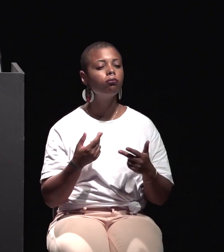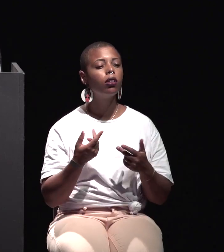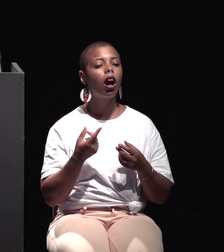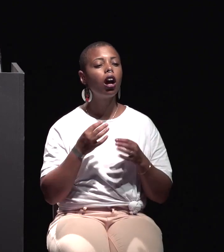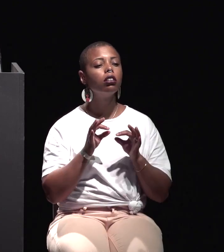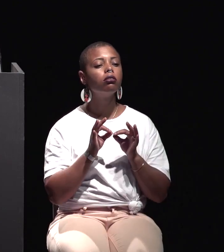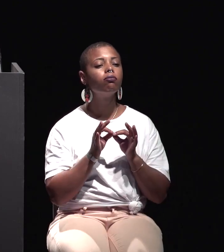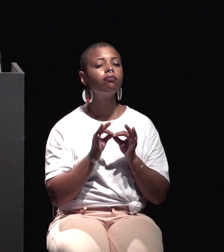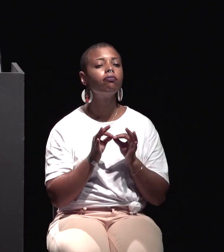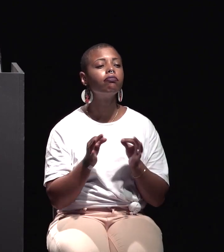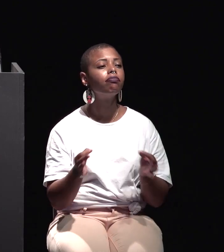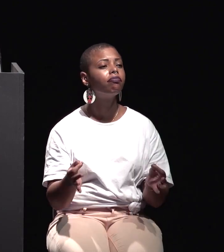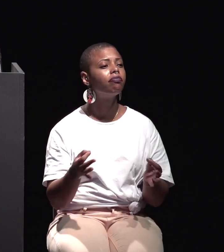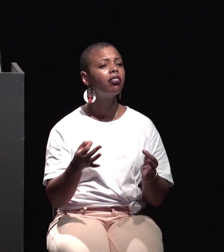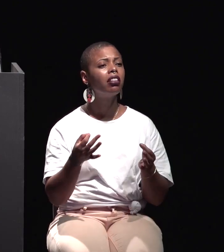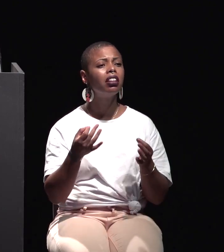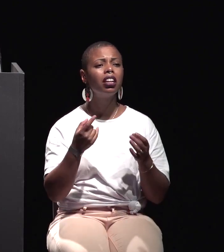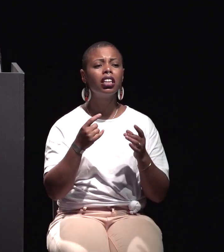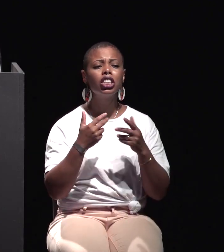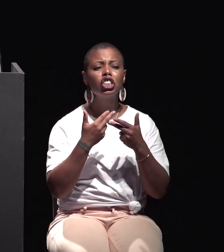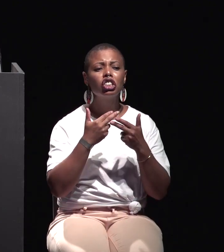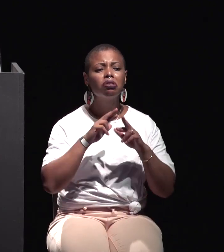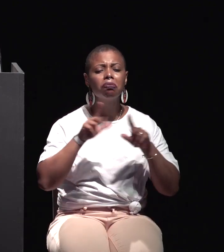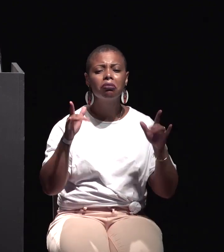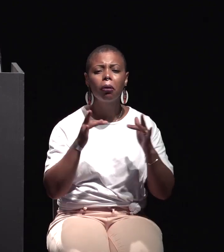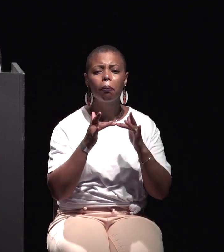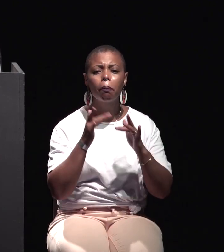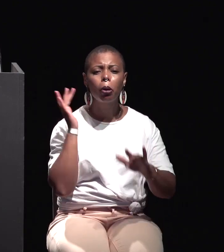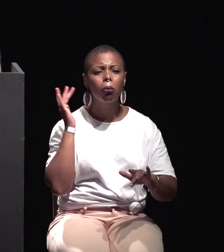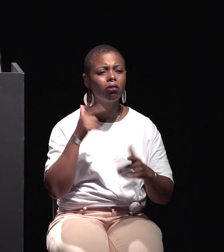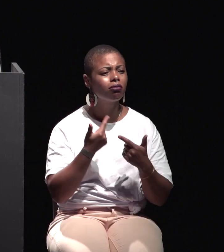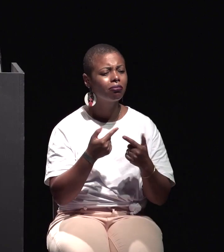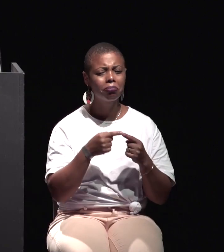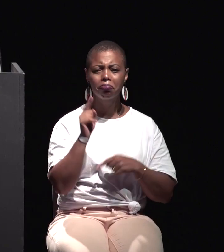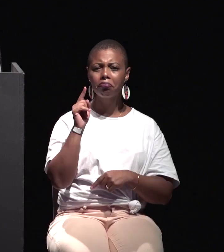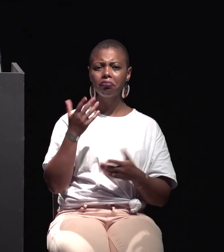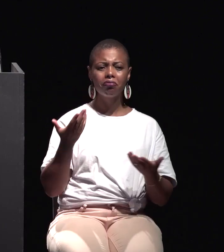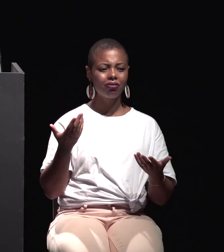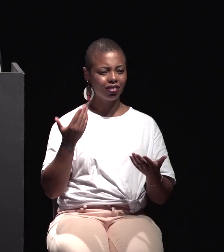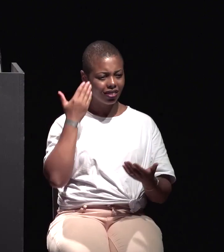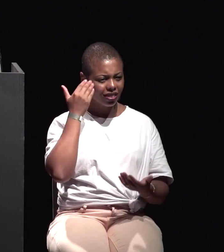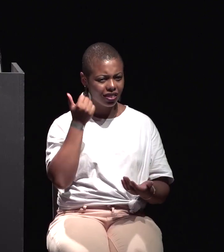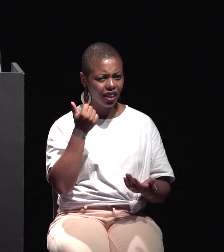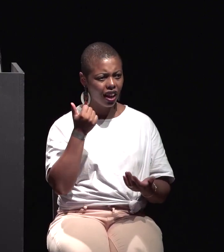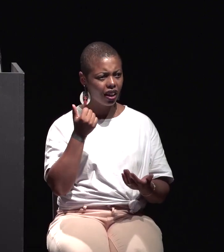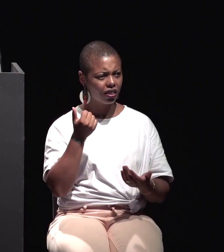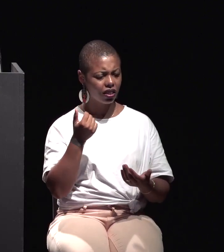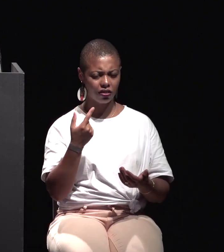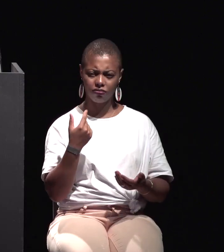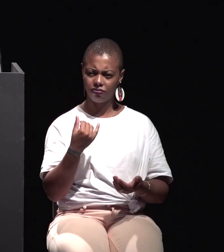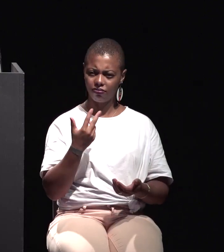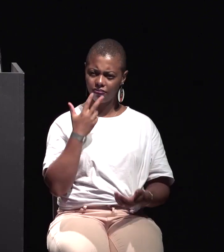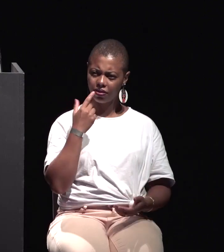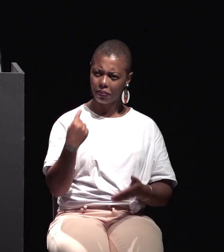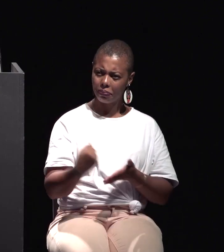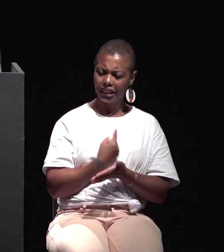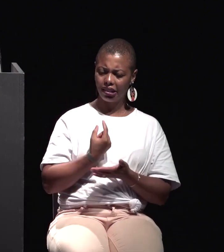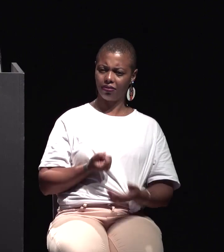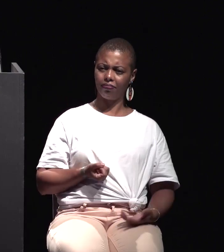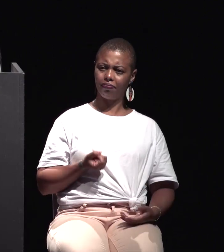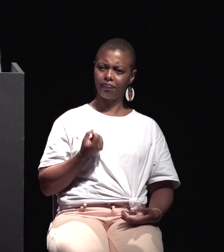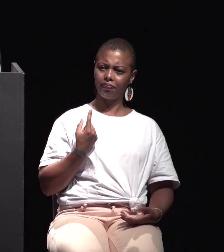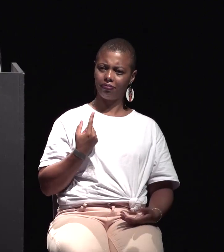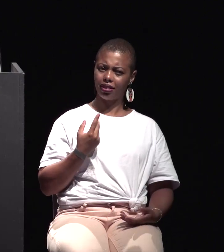superficiais, tão desconectadas da produção, né, que a gente fica